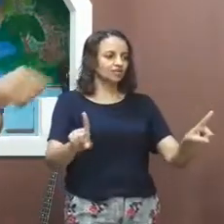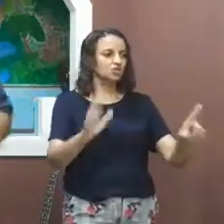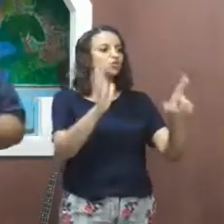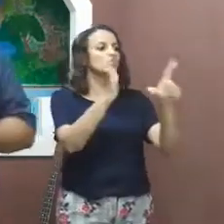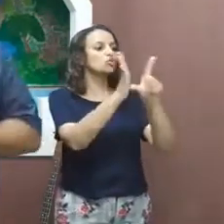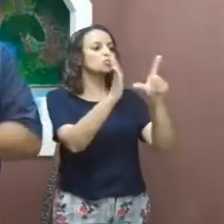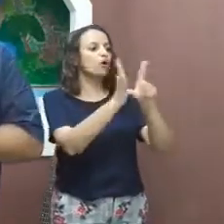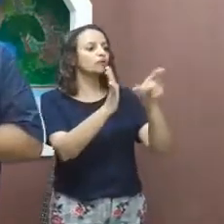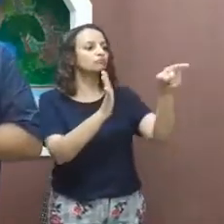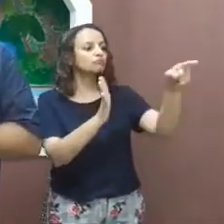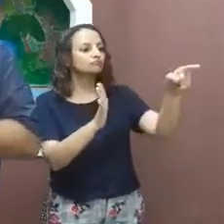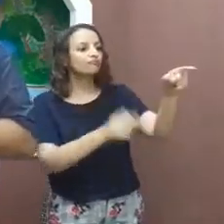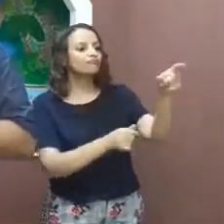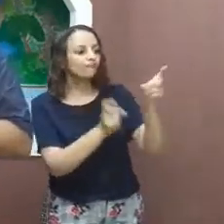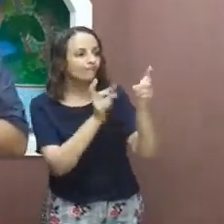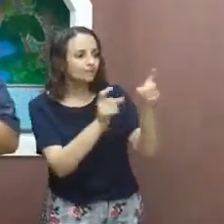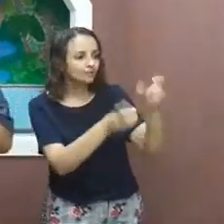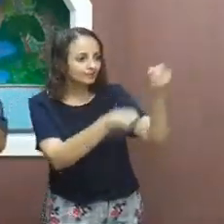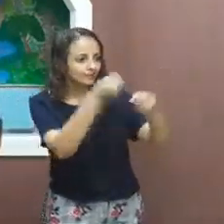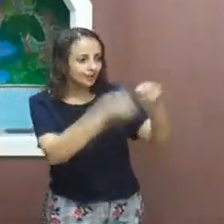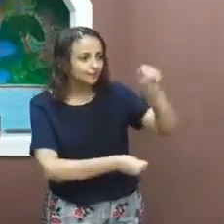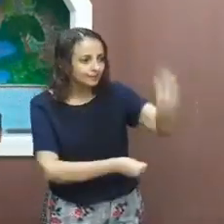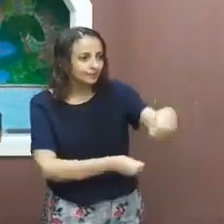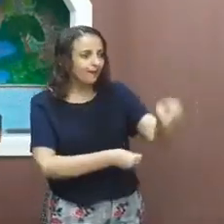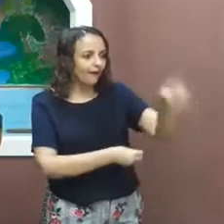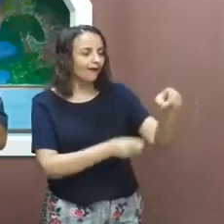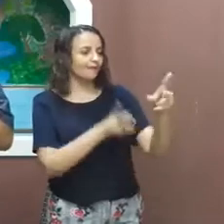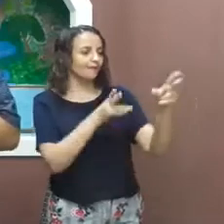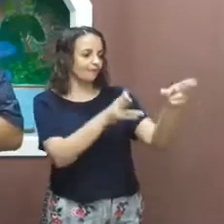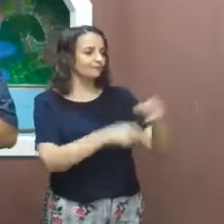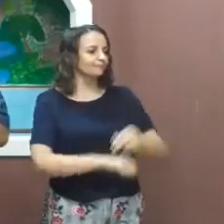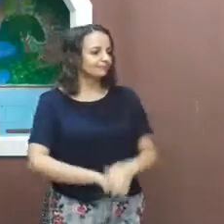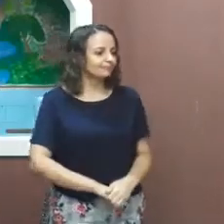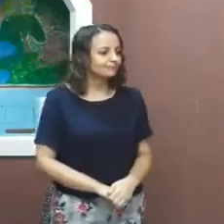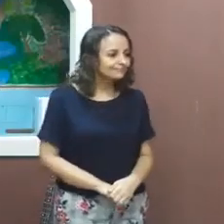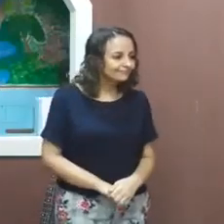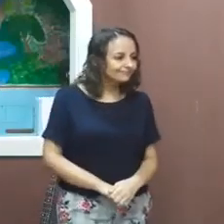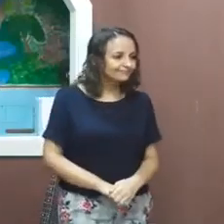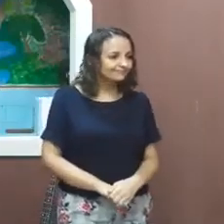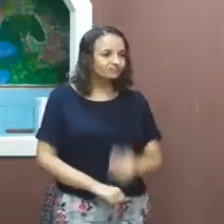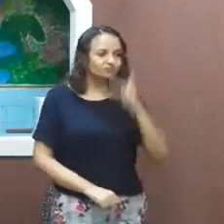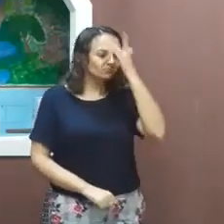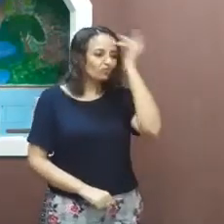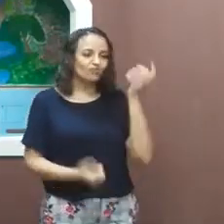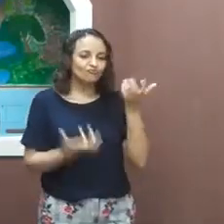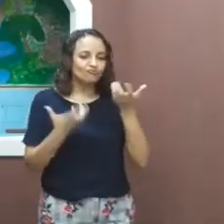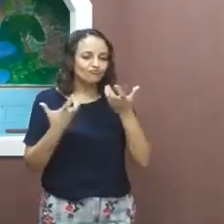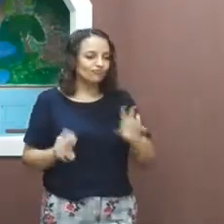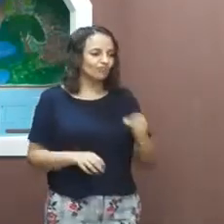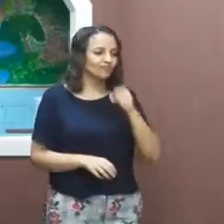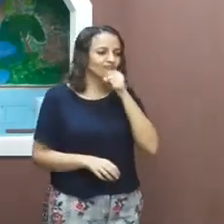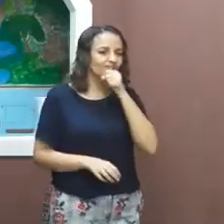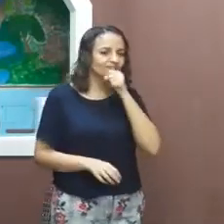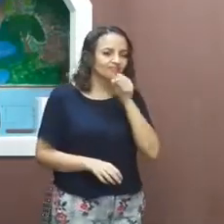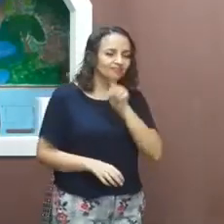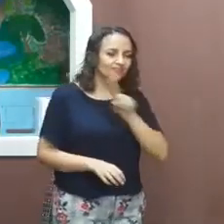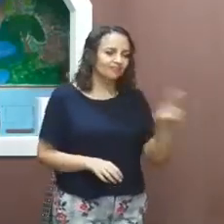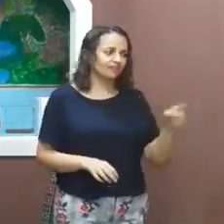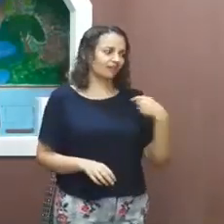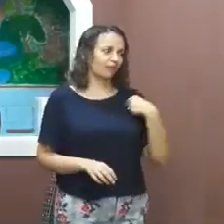Salvador? Conversa com os garagistas, pessoas que vendem carro. Rapaz, na minha época